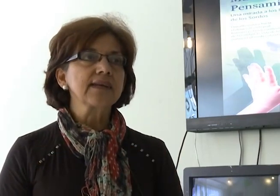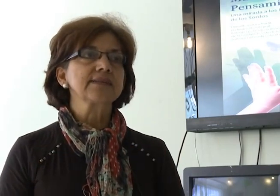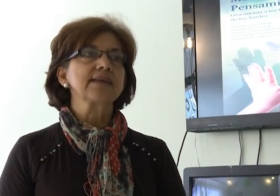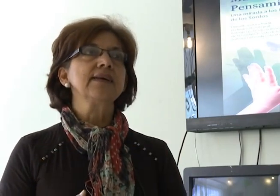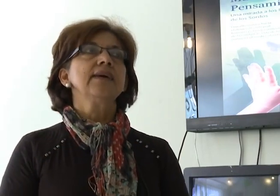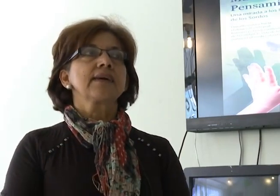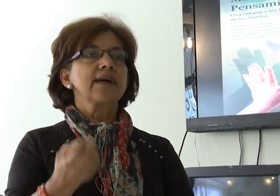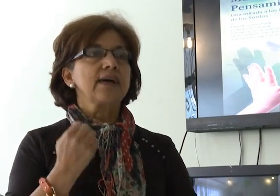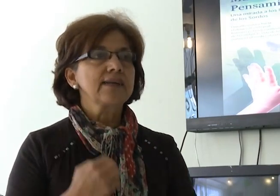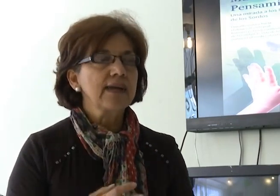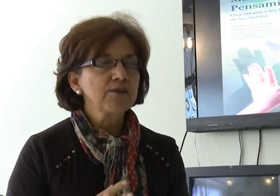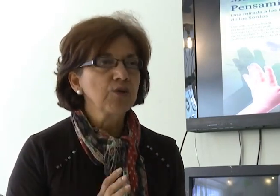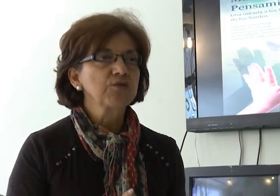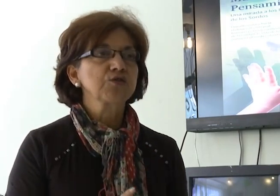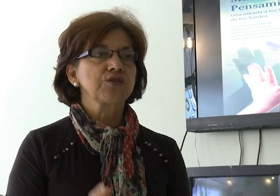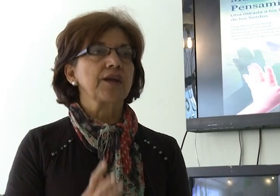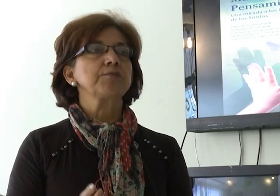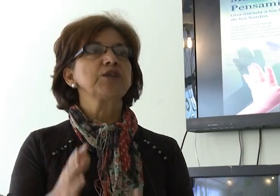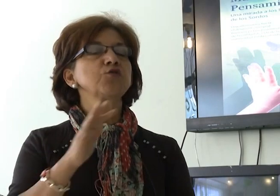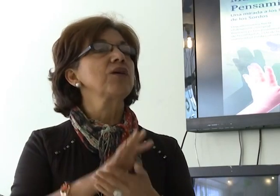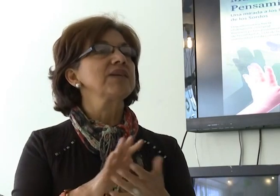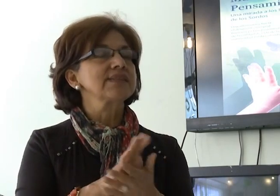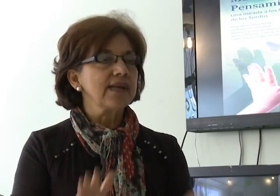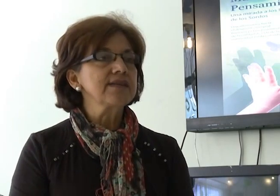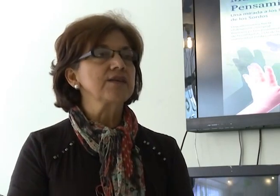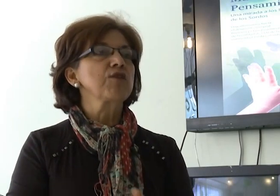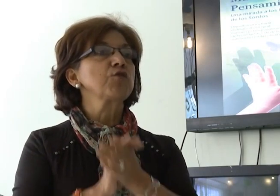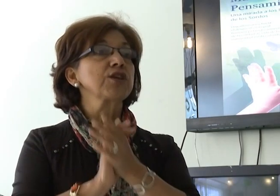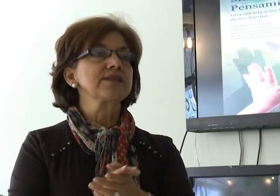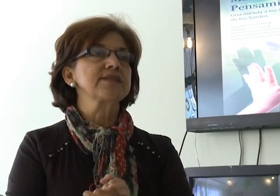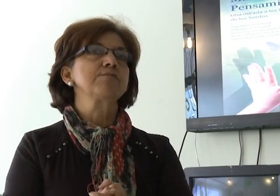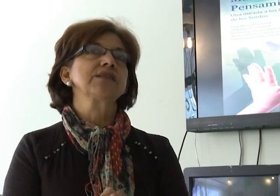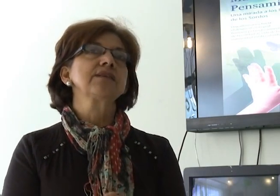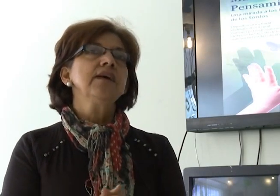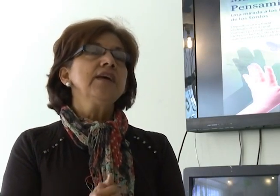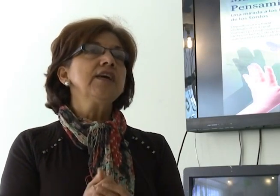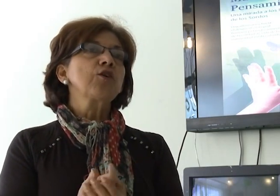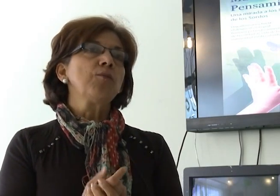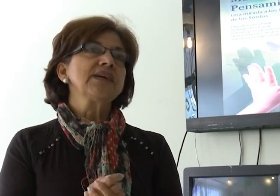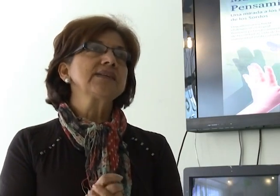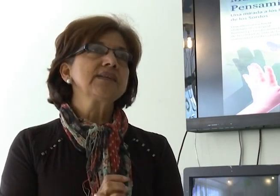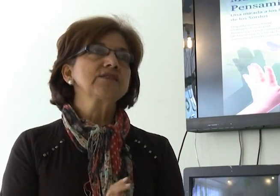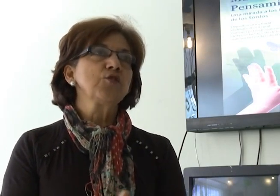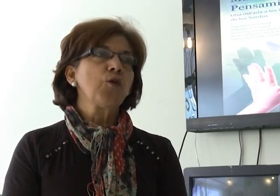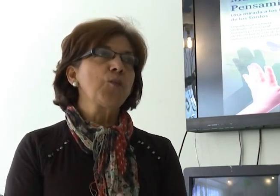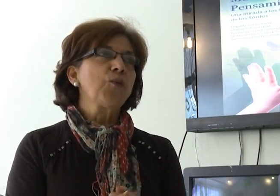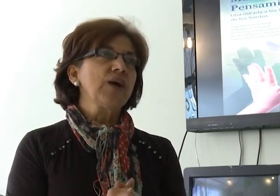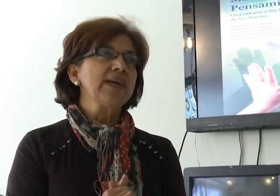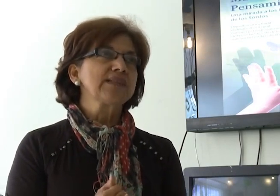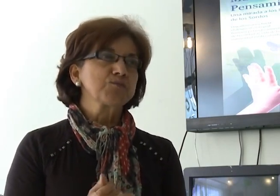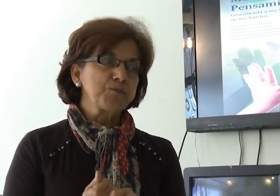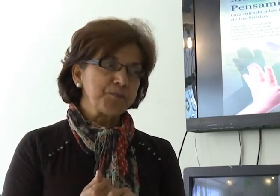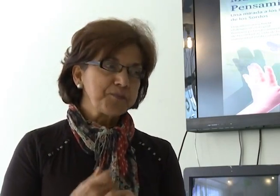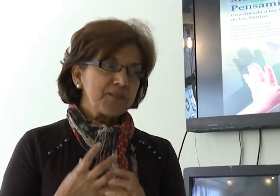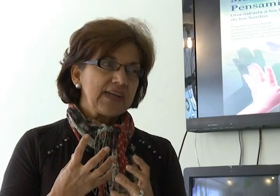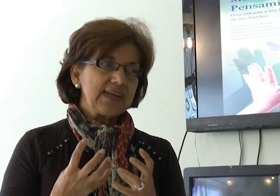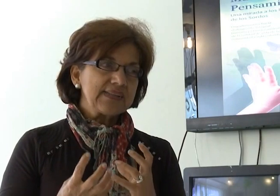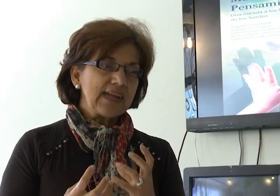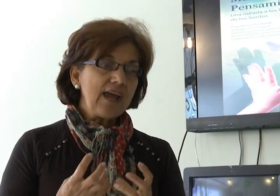enriquece, que cada día hay nuevos términos, nuevas señas, nuevos gestemas, y con base en eso, pues esa